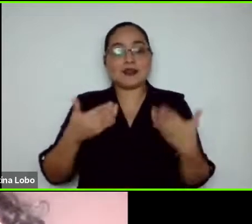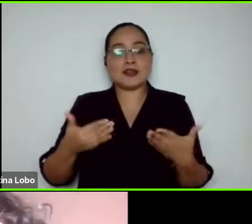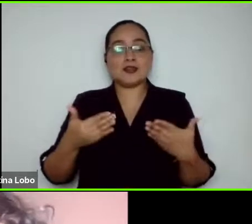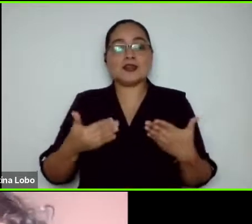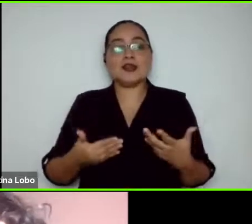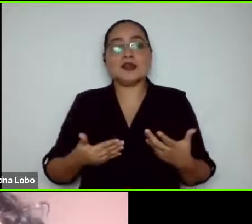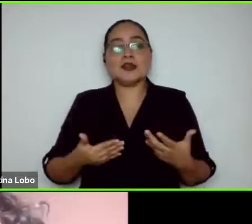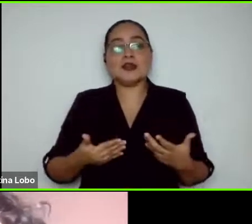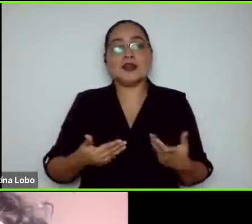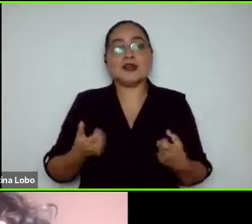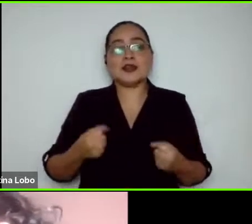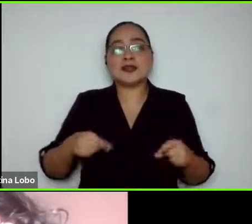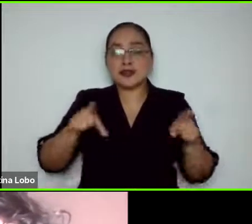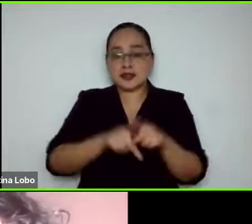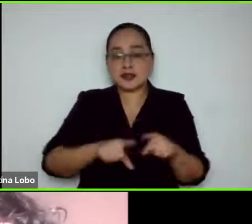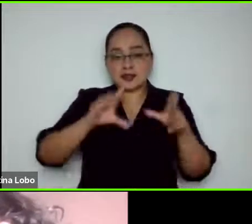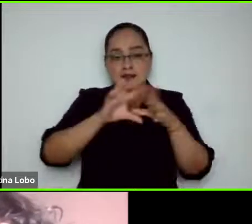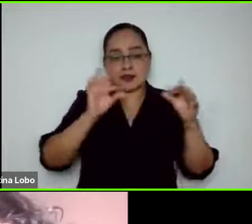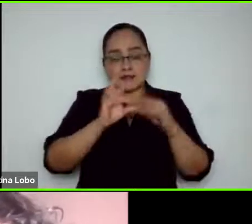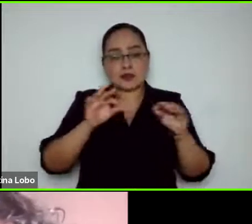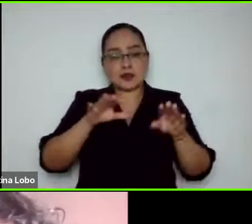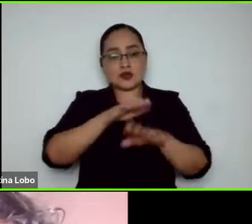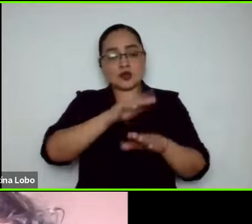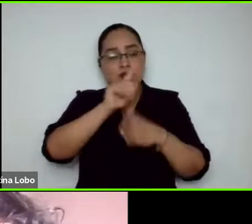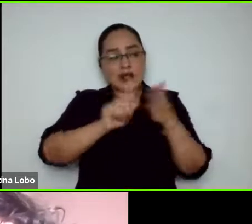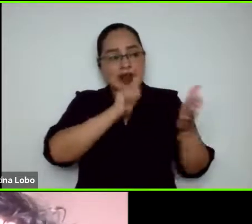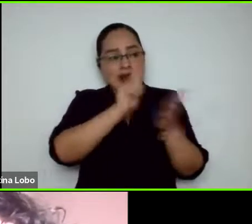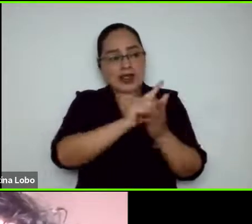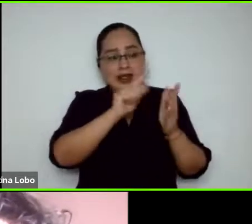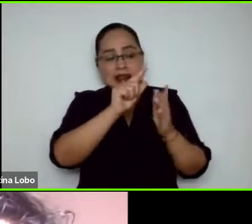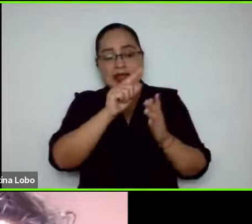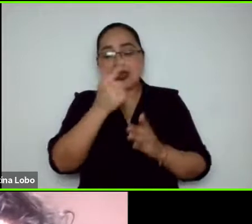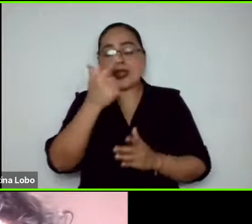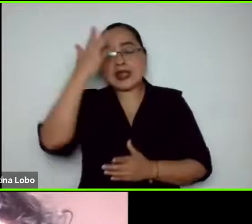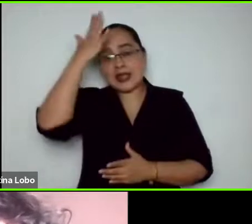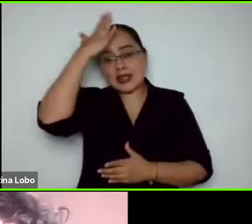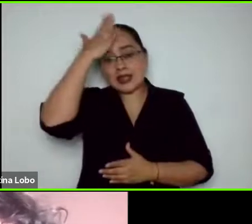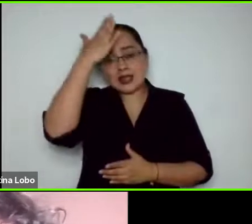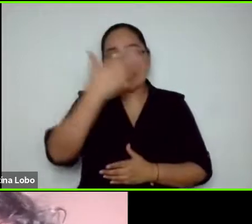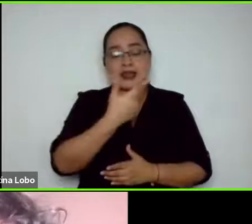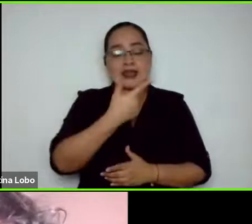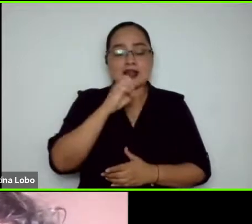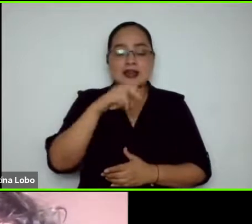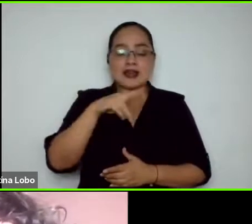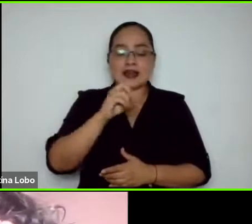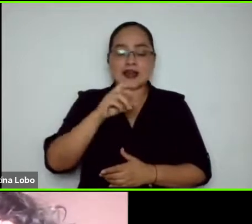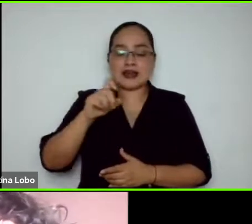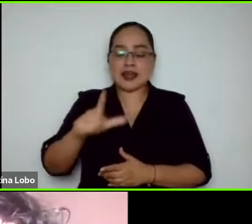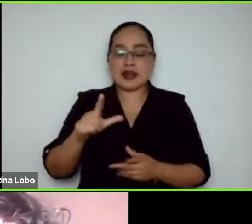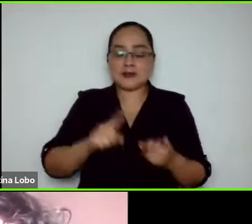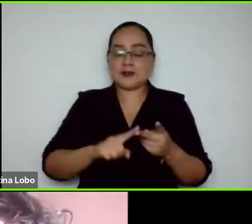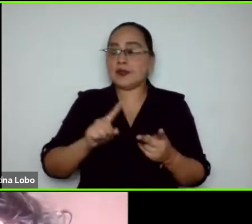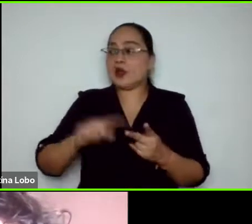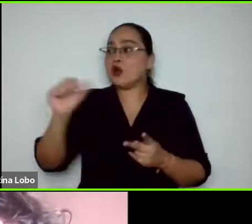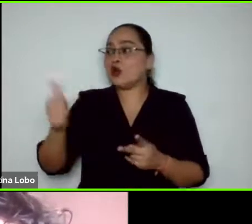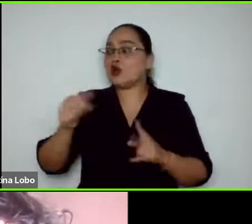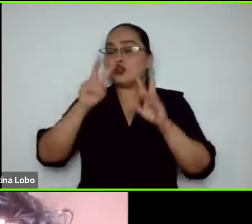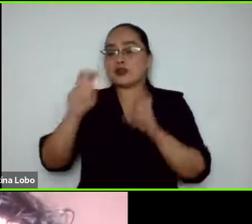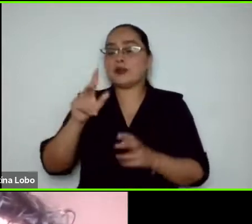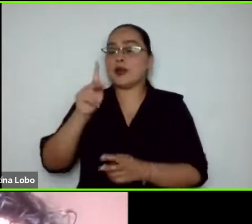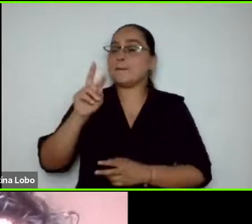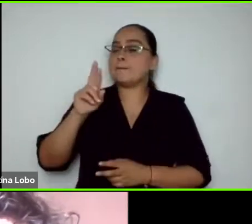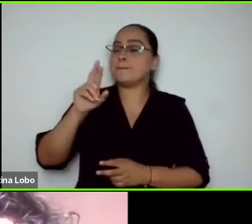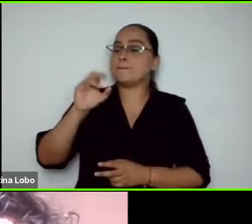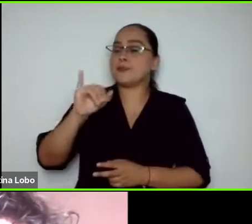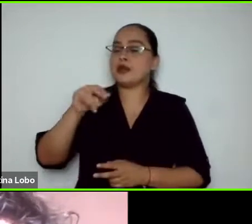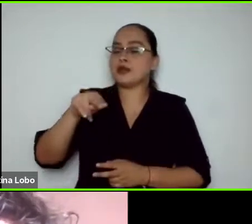es que se interpretan, por ejemplo, las normas generales y los principios? Muy probablemente lo verán en su segundo módulo del